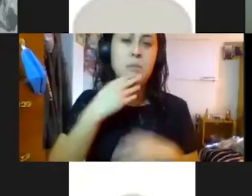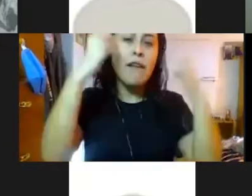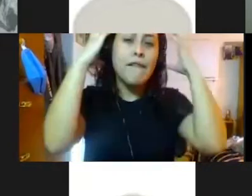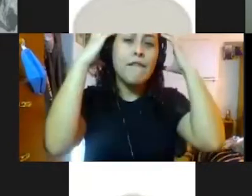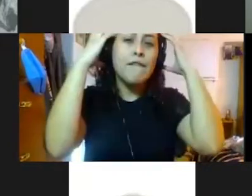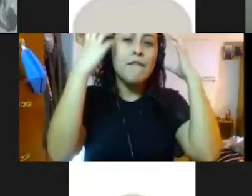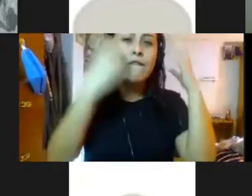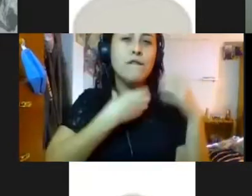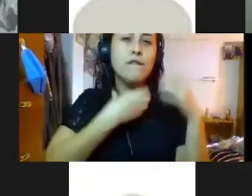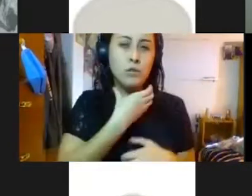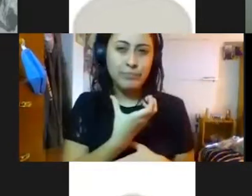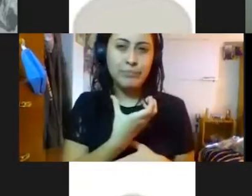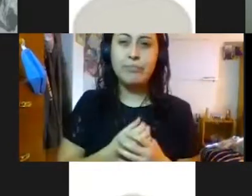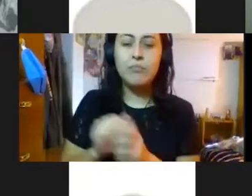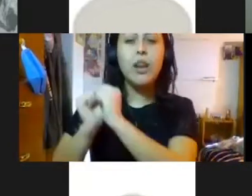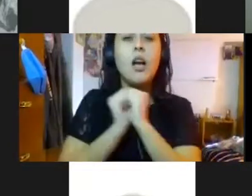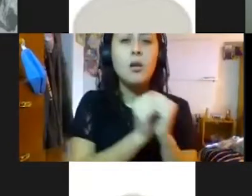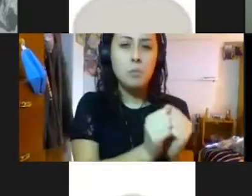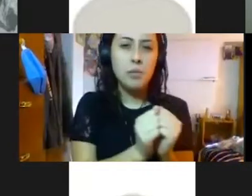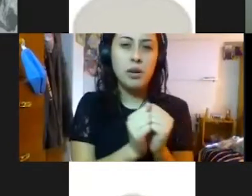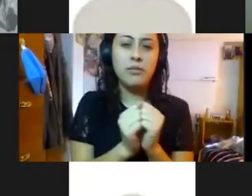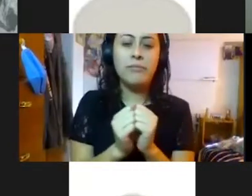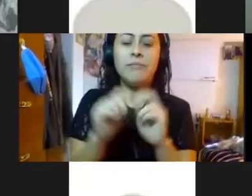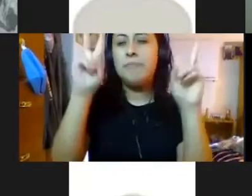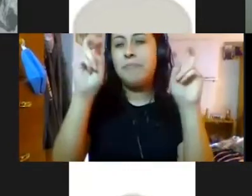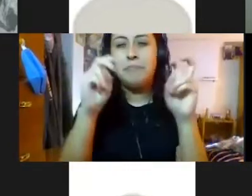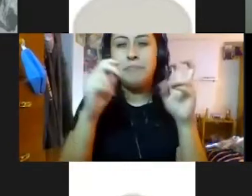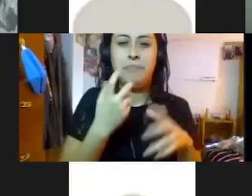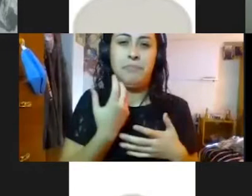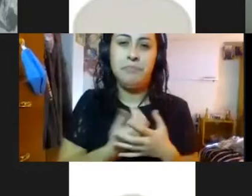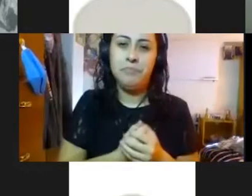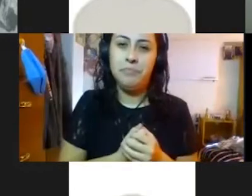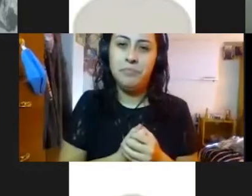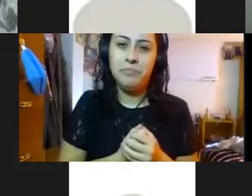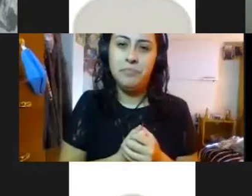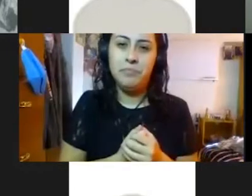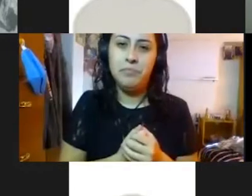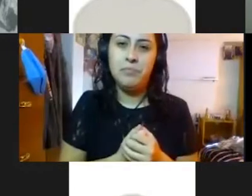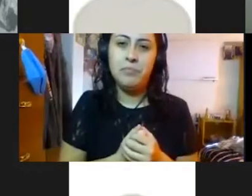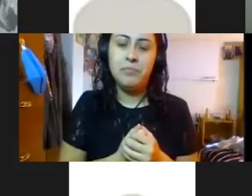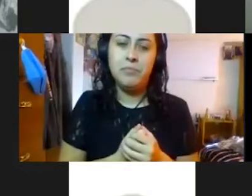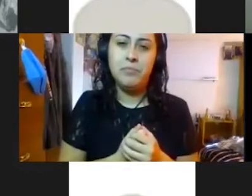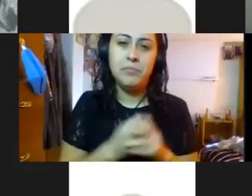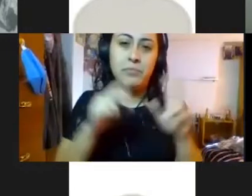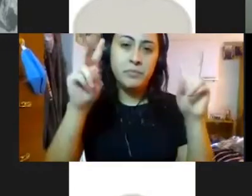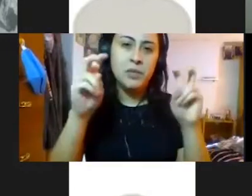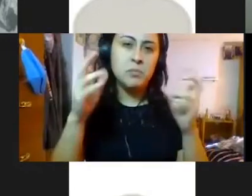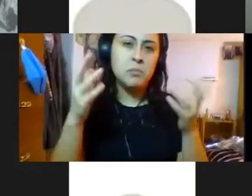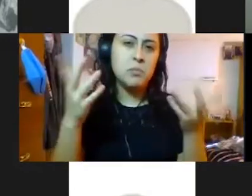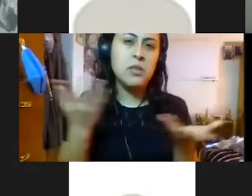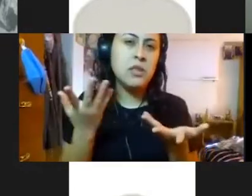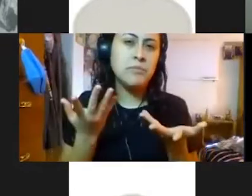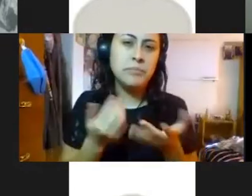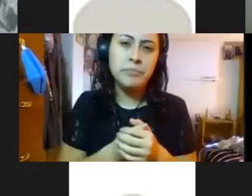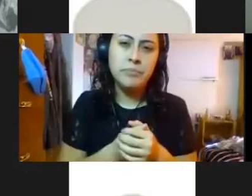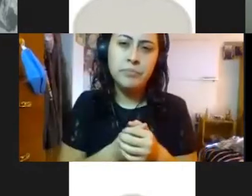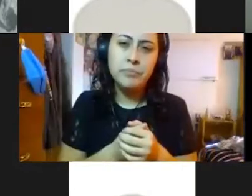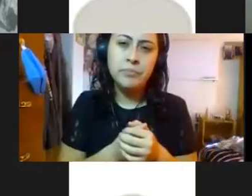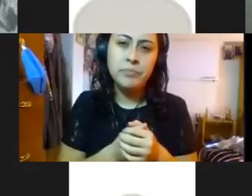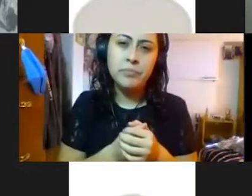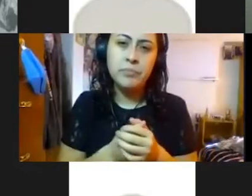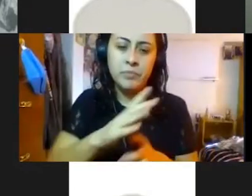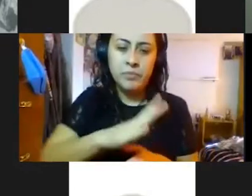fonoaudiólogos que acompañan el trabajo desde el punto de vista de tener dentro de su profesión un área